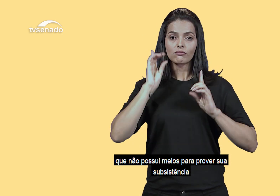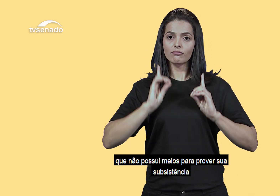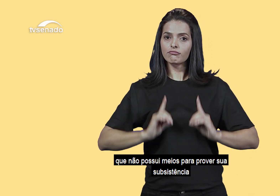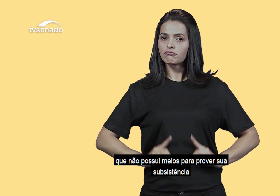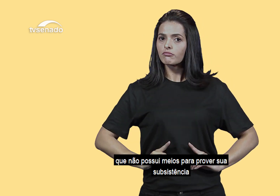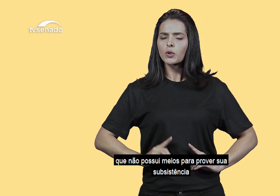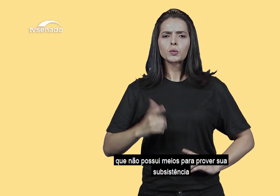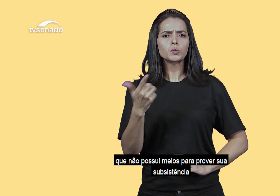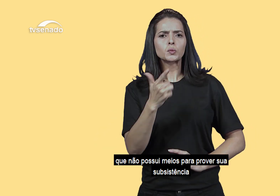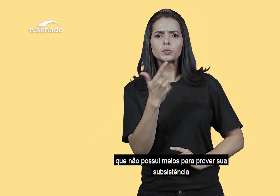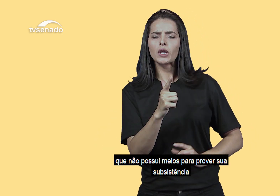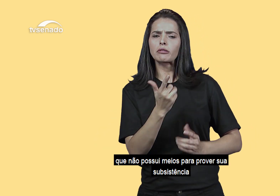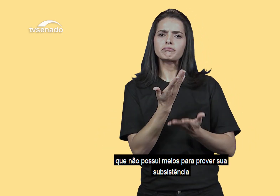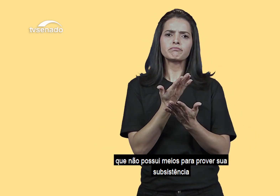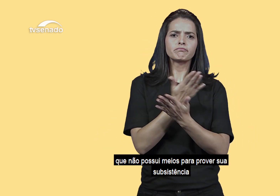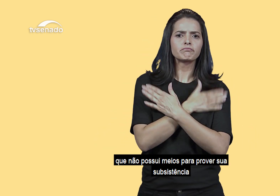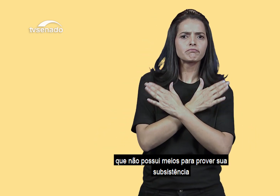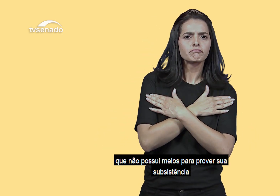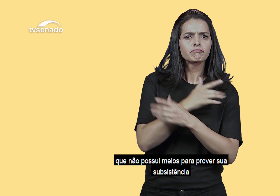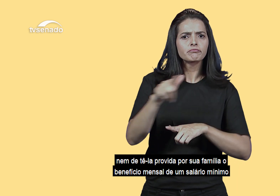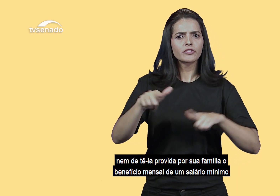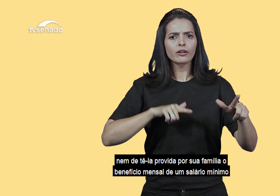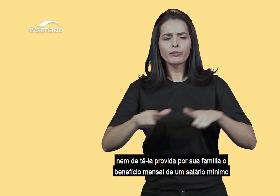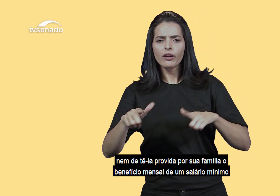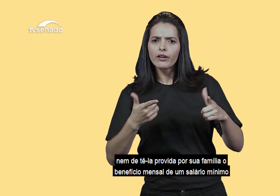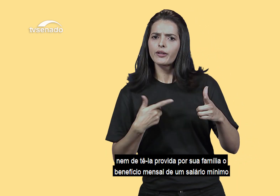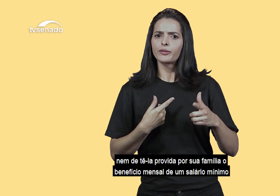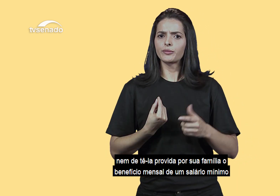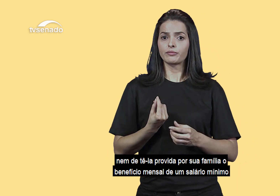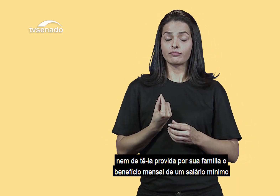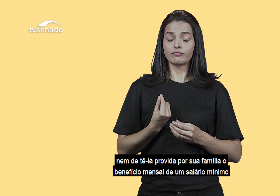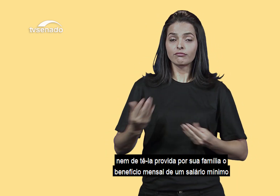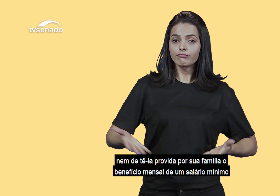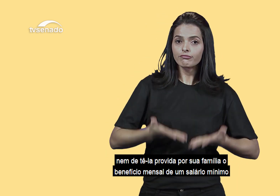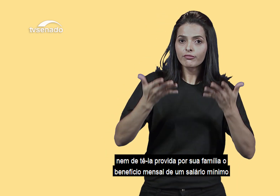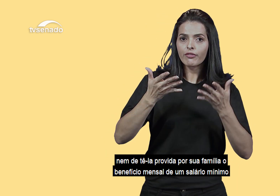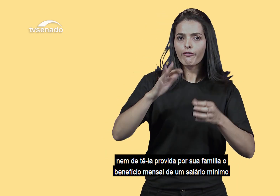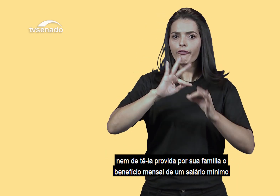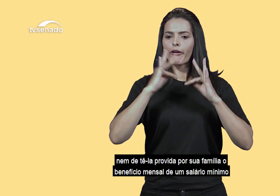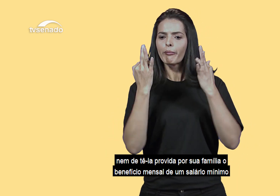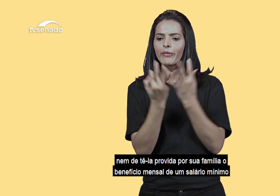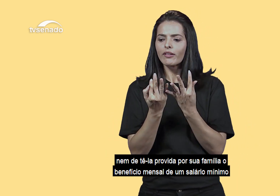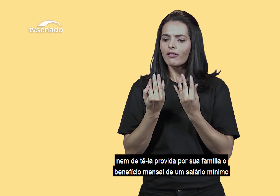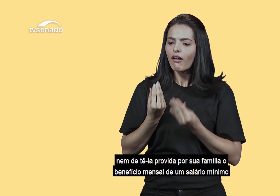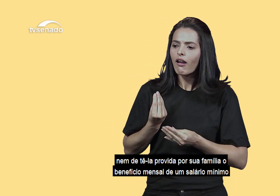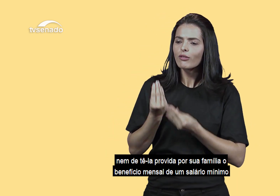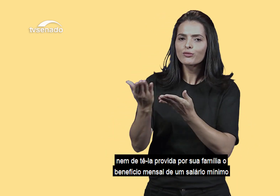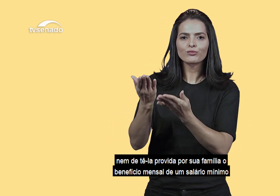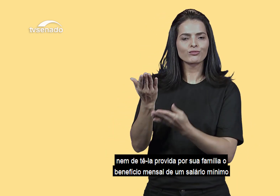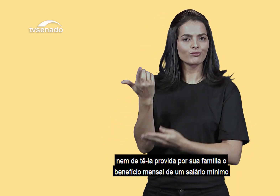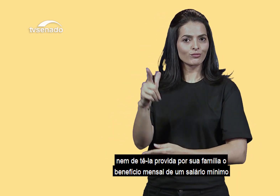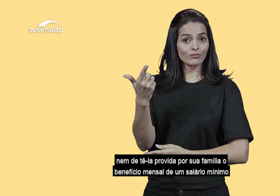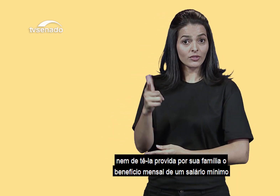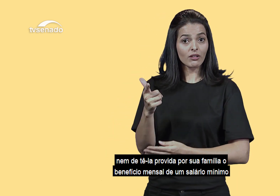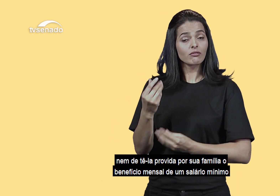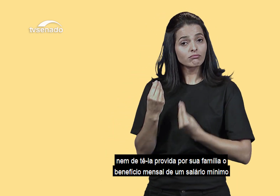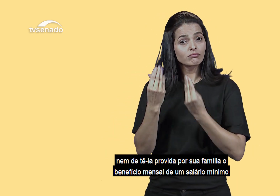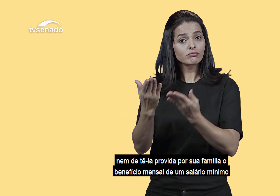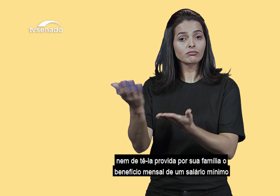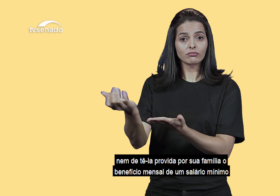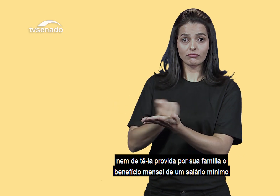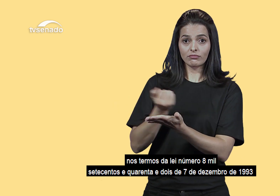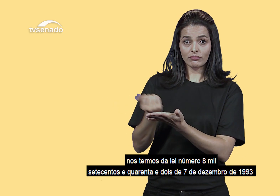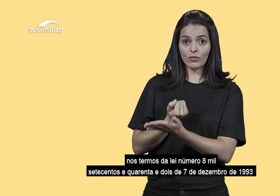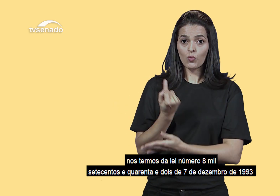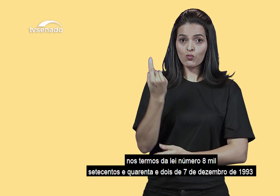possua meios para prover sua subsistência nem de tê-la provida por sua família o benefício mensal de um salário